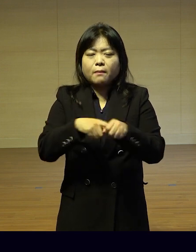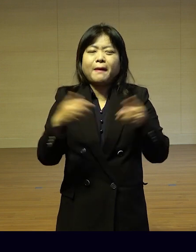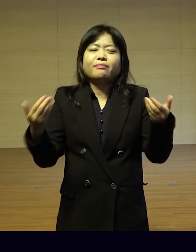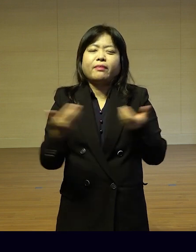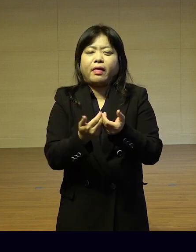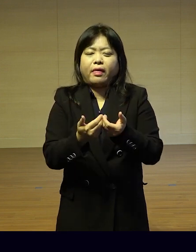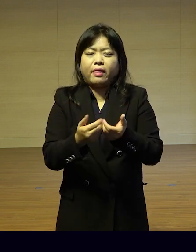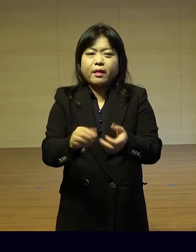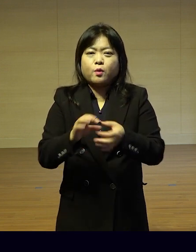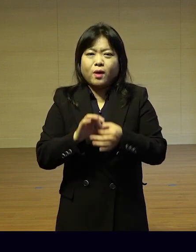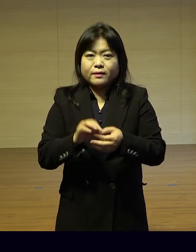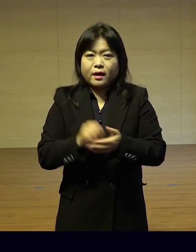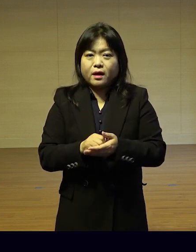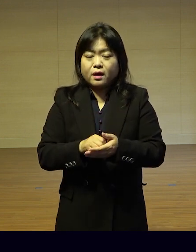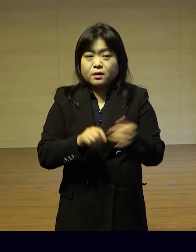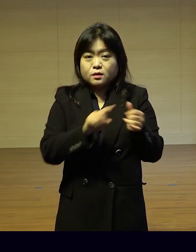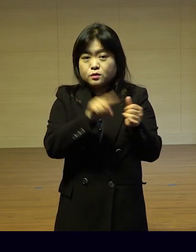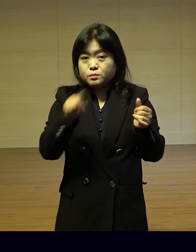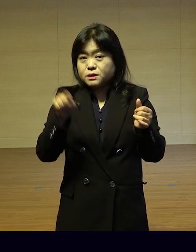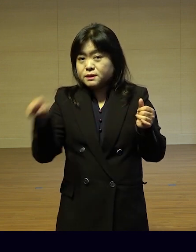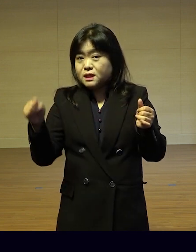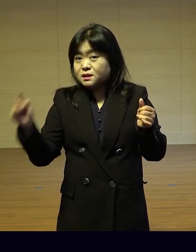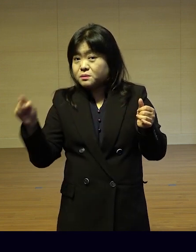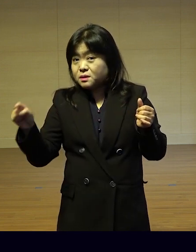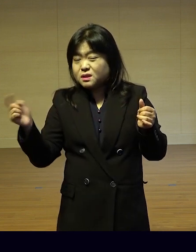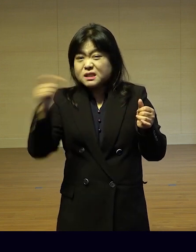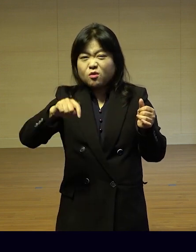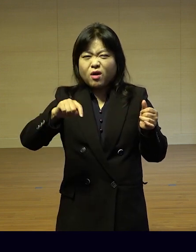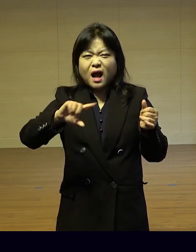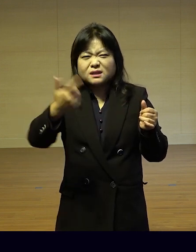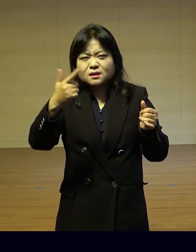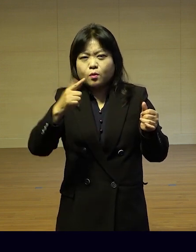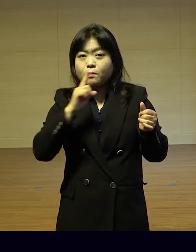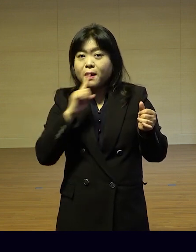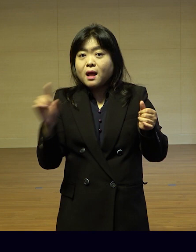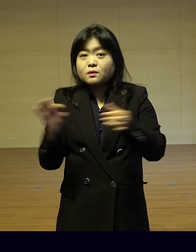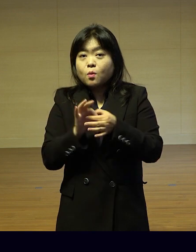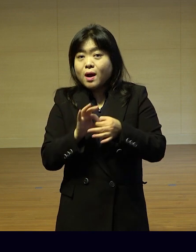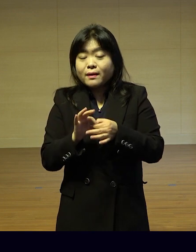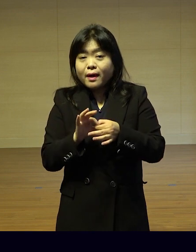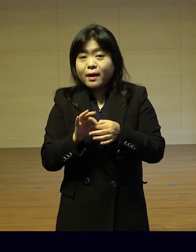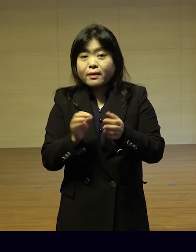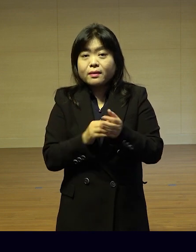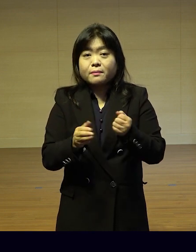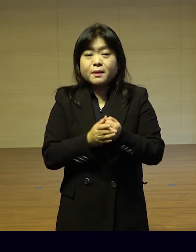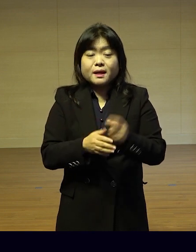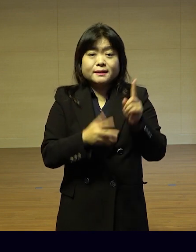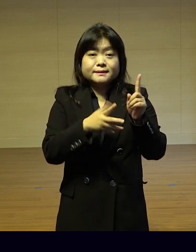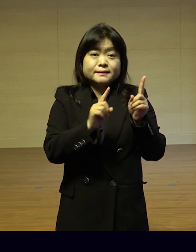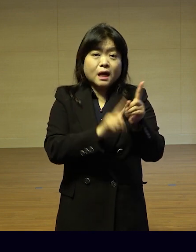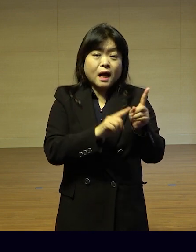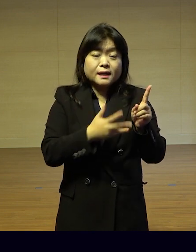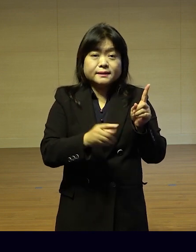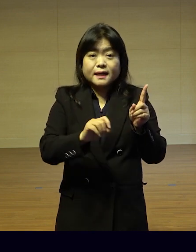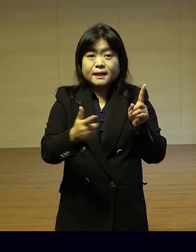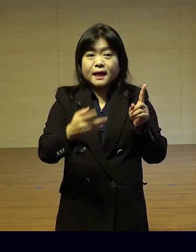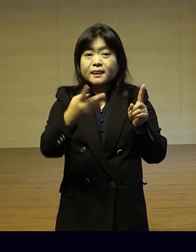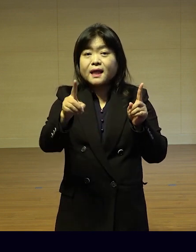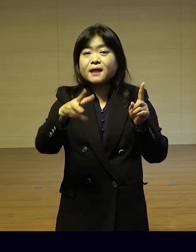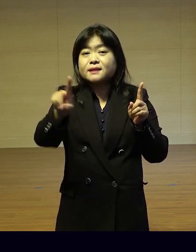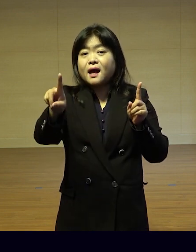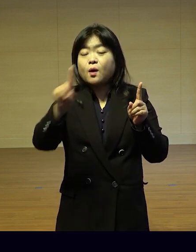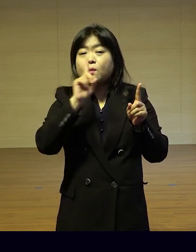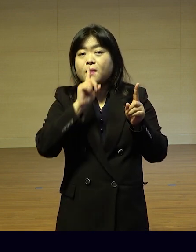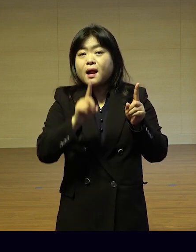즉 뒤에 것이 앞에 것을 부정하는 관계입니다. 그래서 일자가 아닌 다른 것을 타자라고